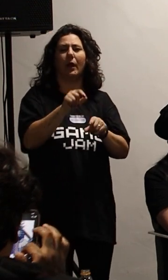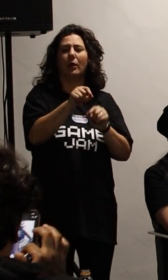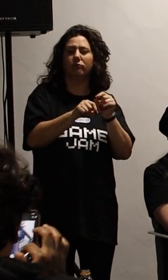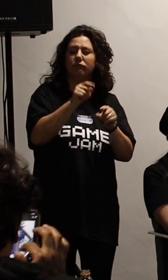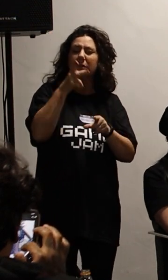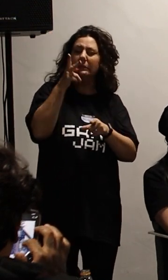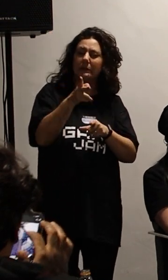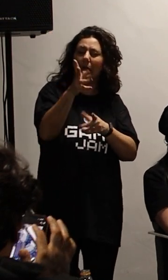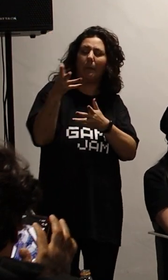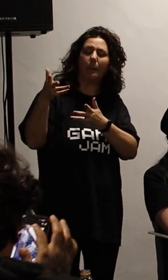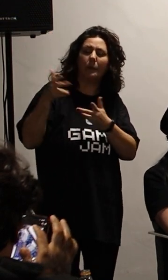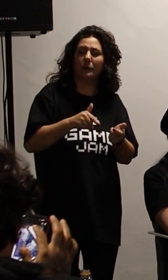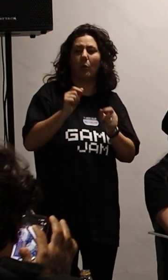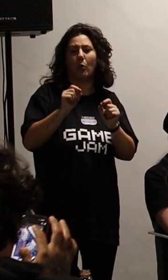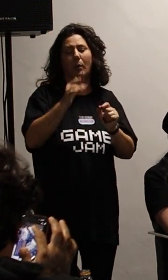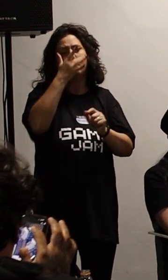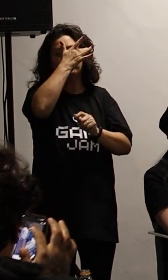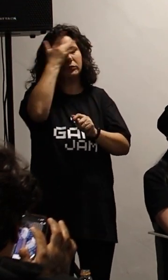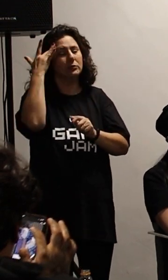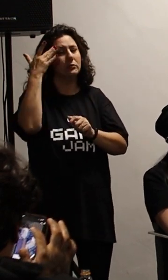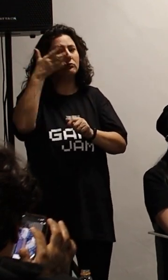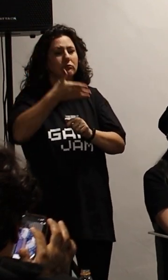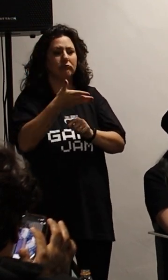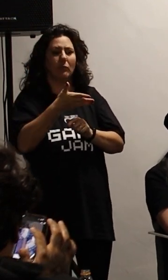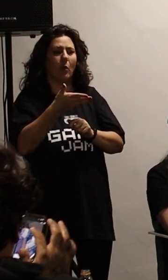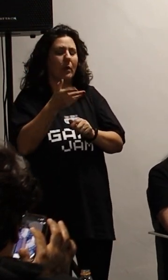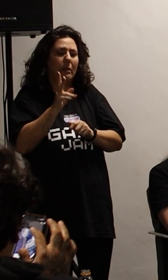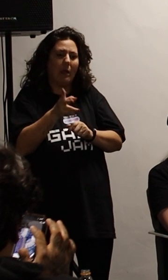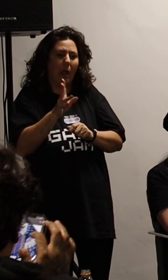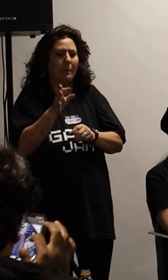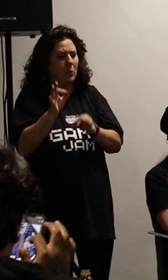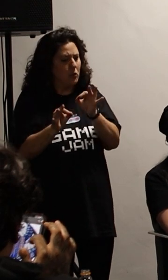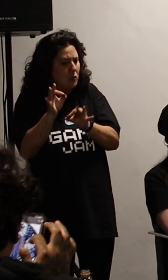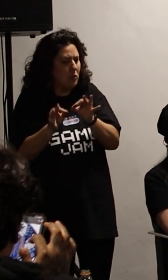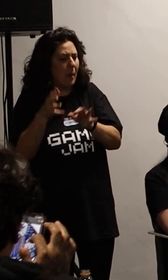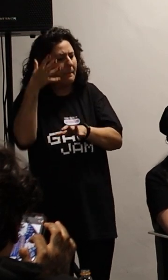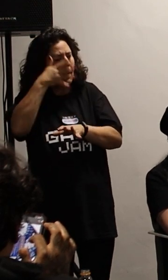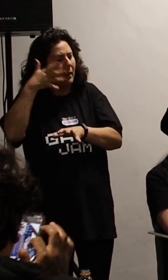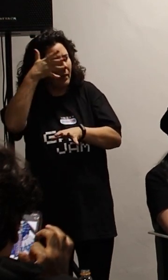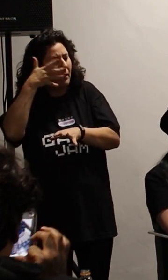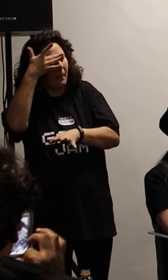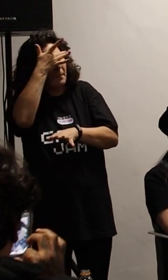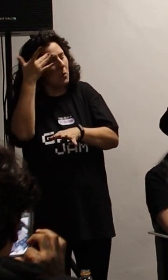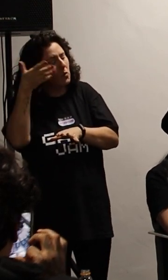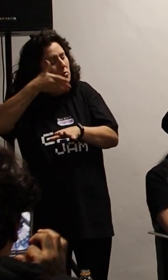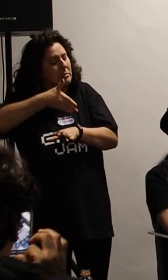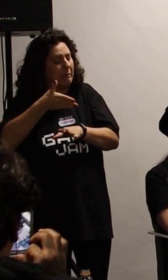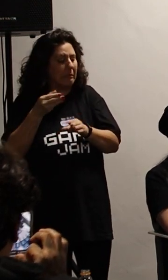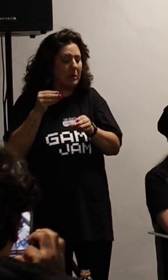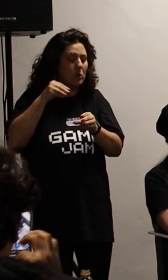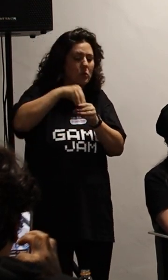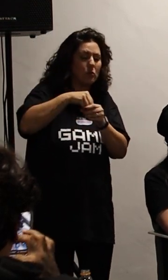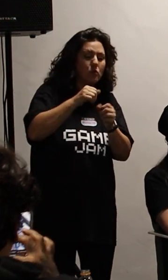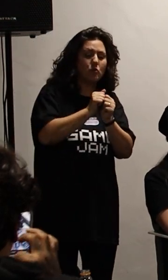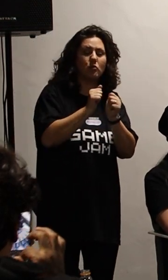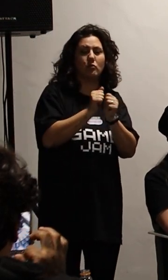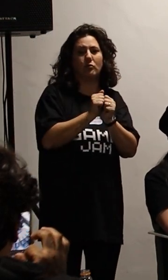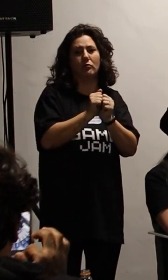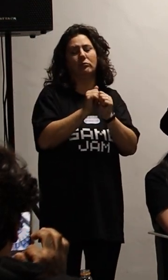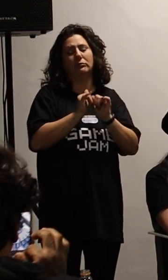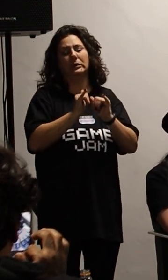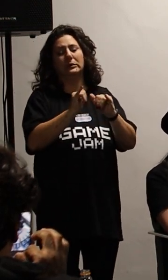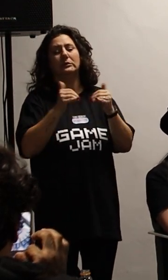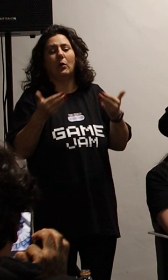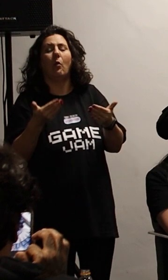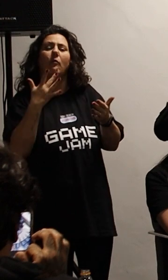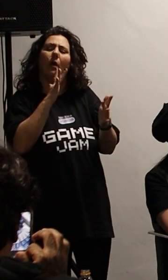elas sempre trazem, né, pessoas para ser mentores, para ser jurados, palestrantes, são pessoas que já estão no mercado. Então, é interessante que você faz esses contatos